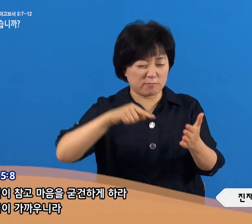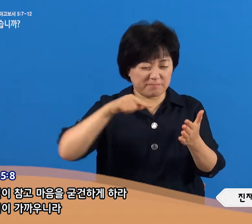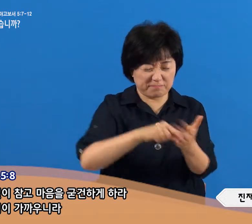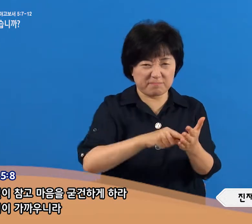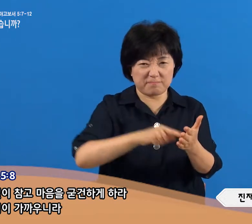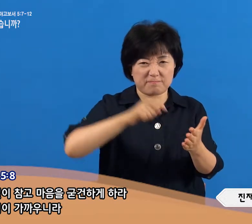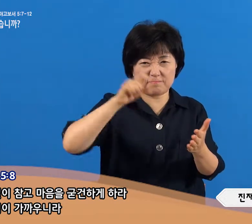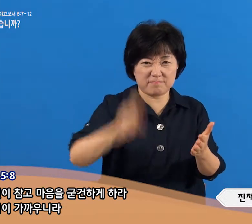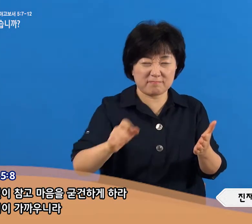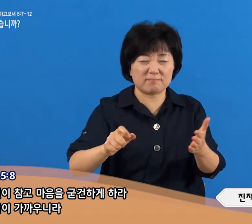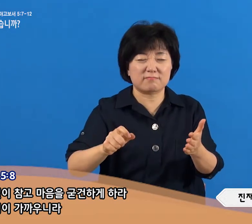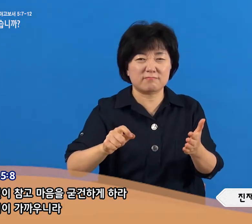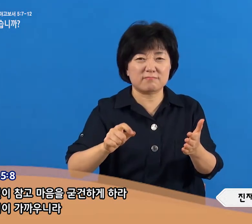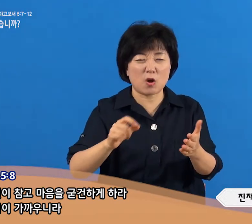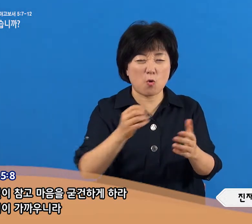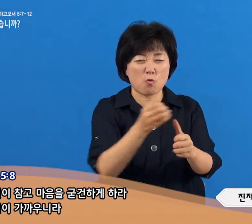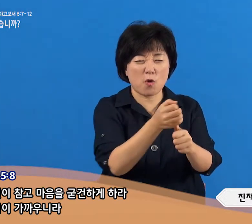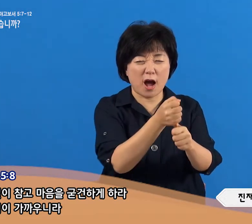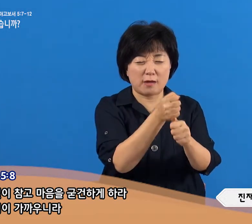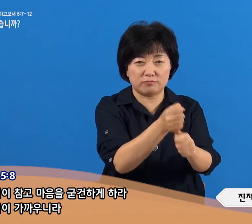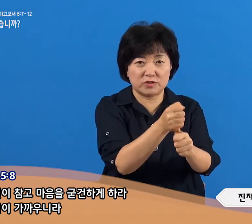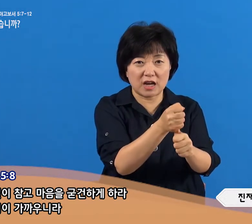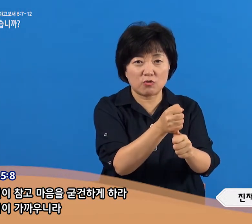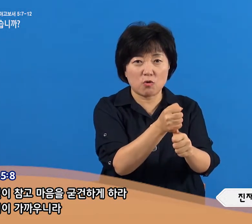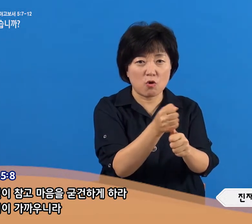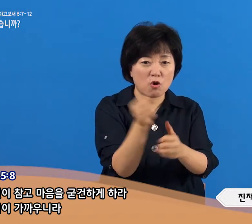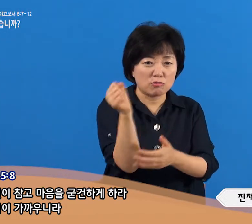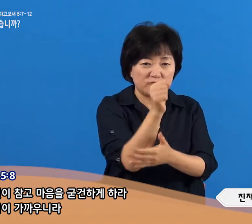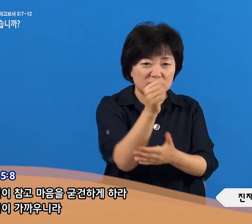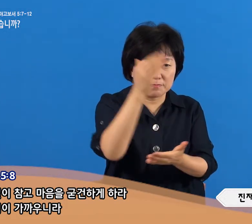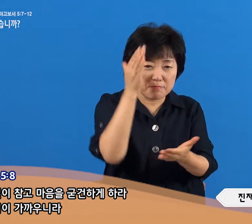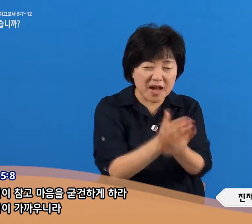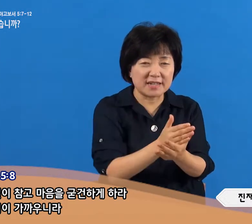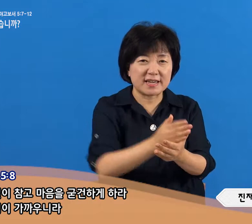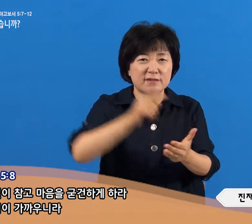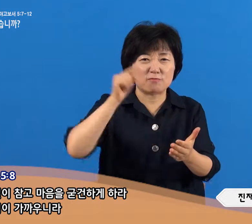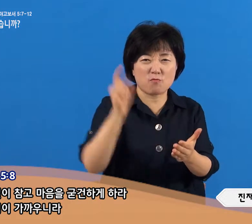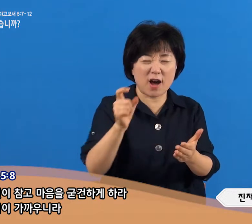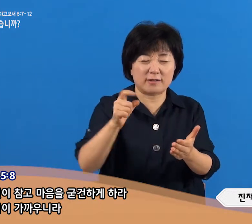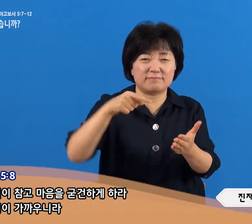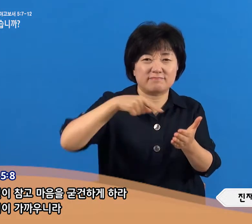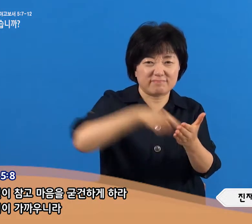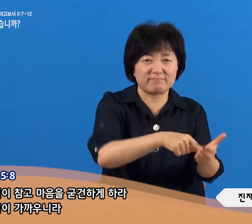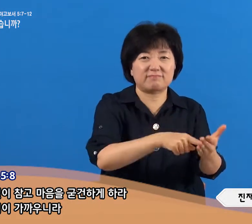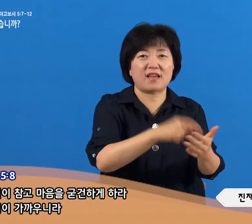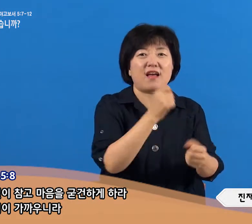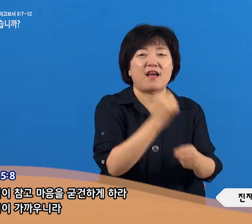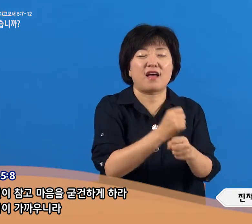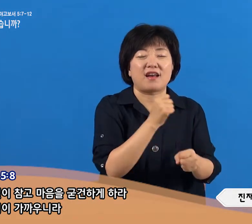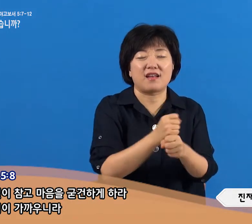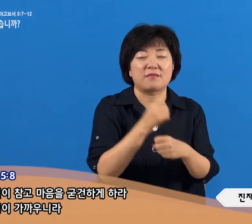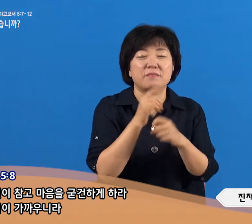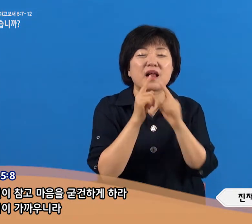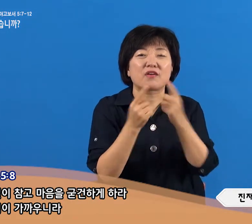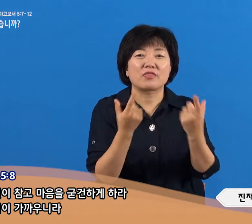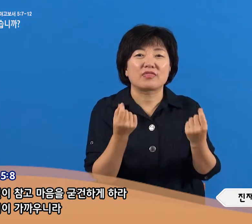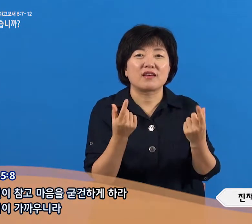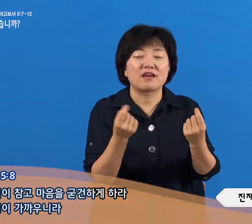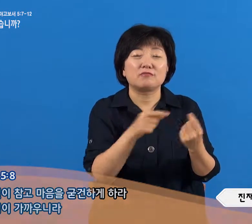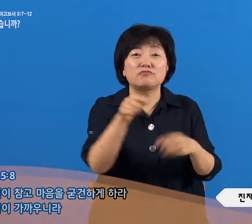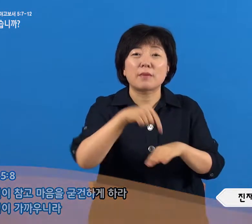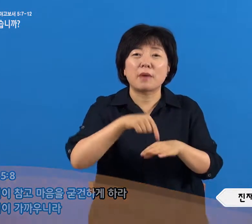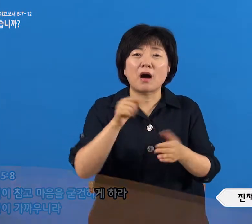꽉 붙잡고 움직이지 않게 고정시키는 모습을 성경은 이야기합니다. 우리의